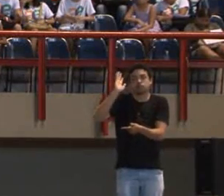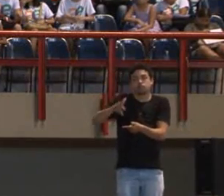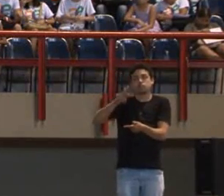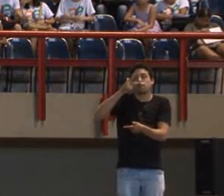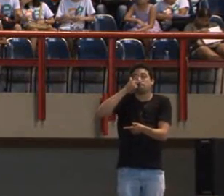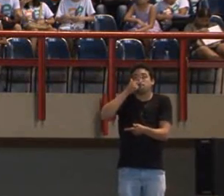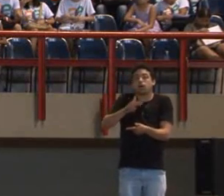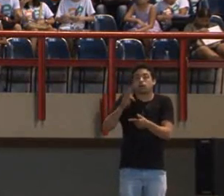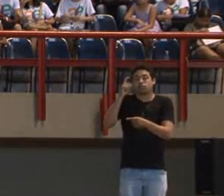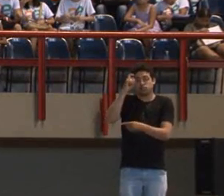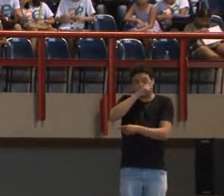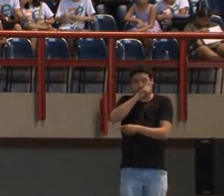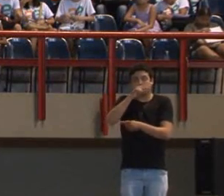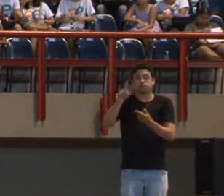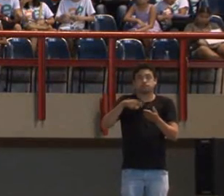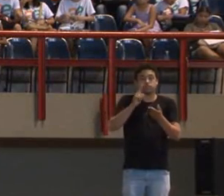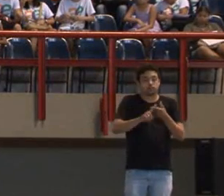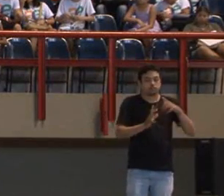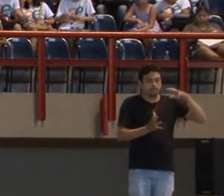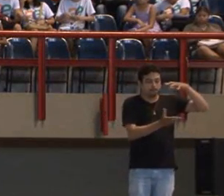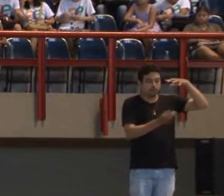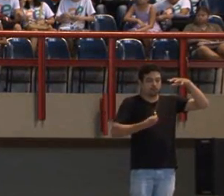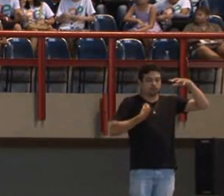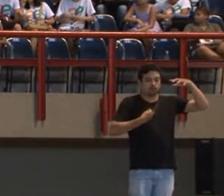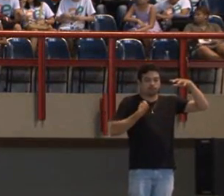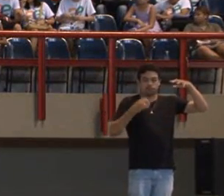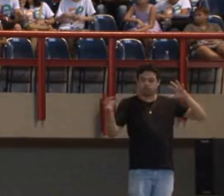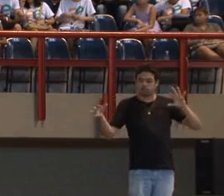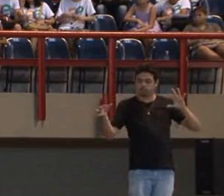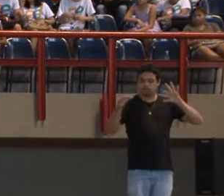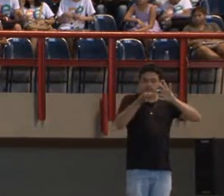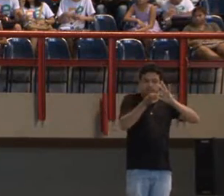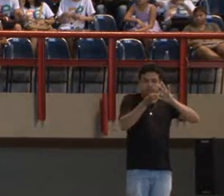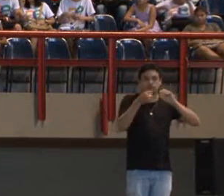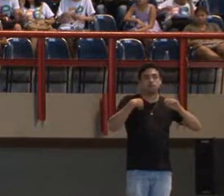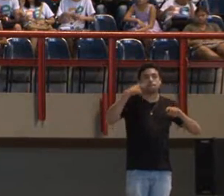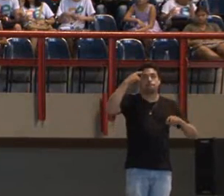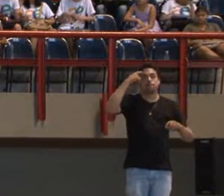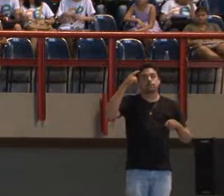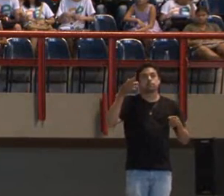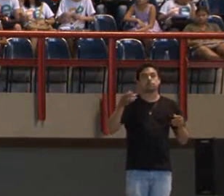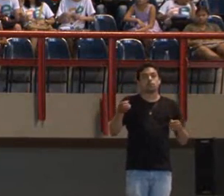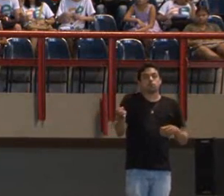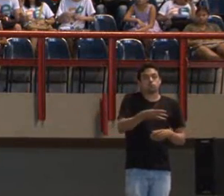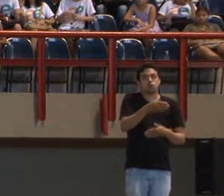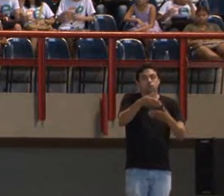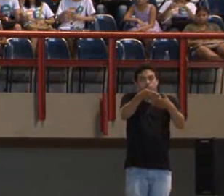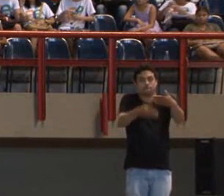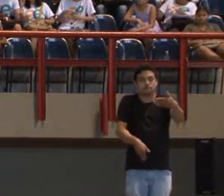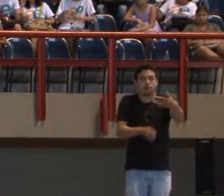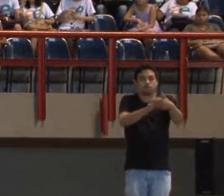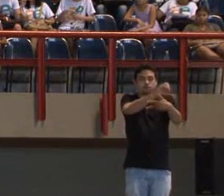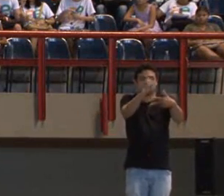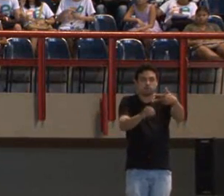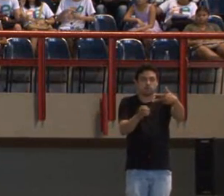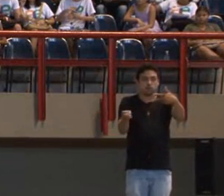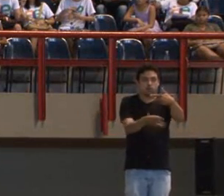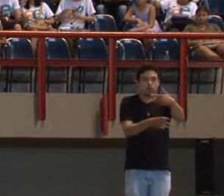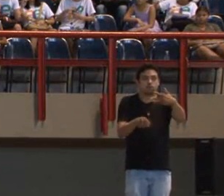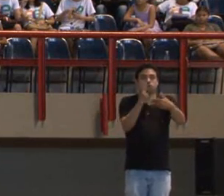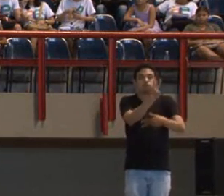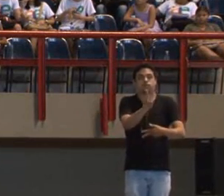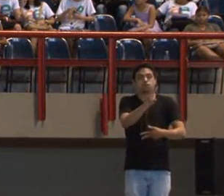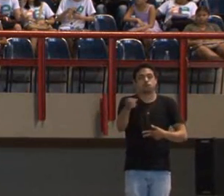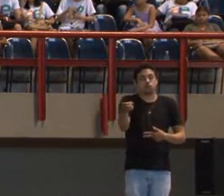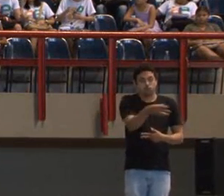parece difícil, e o nosso mundo real, pensando nessa nova prova, nesse novo Enem, nesse novo